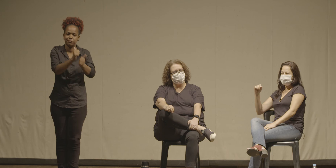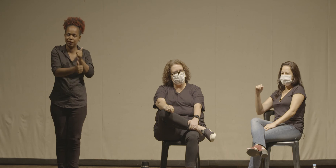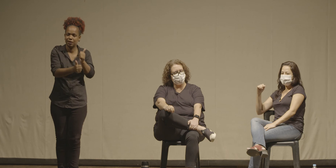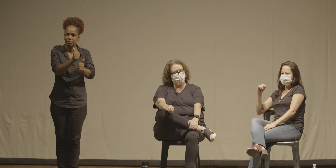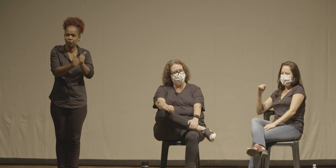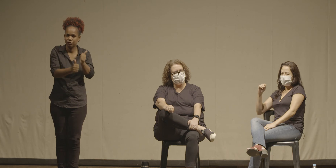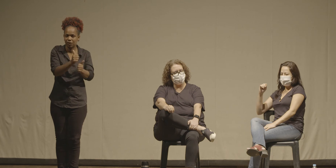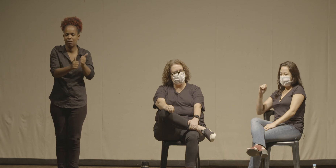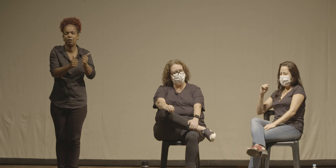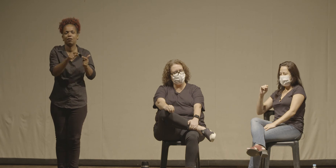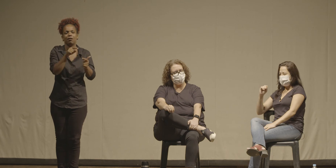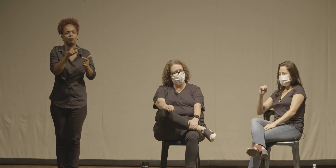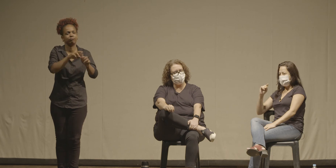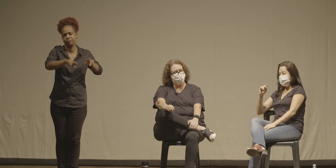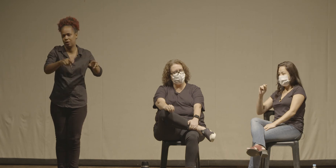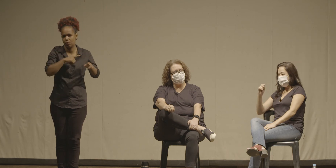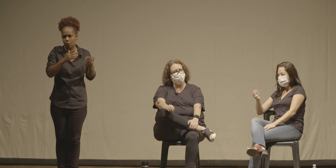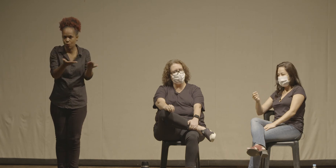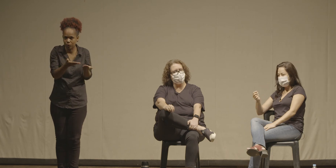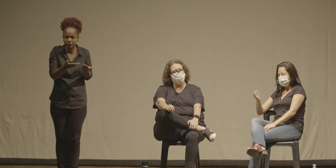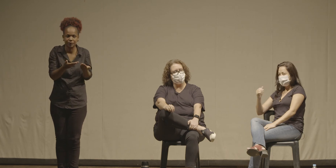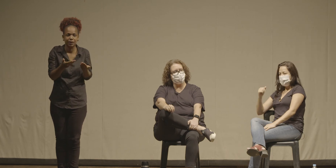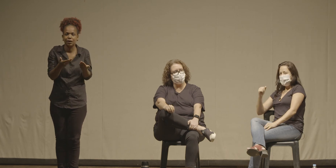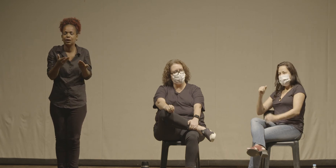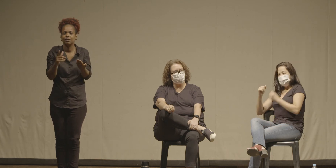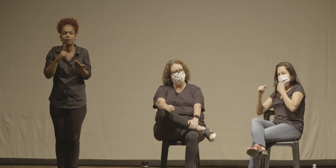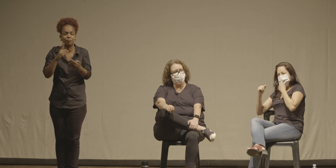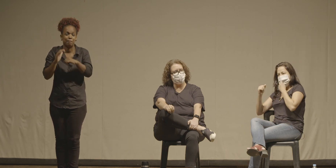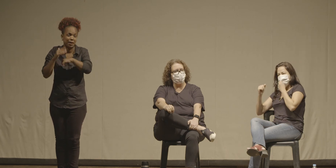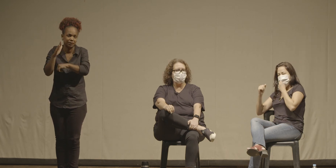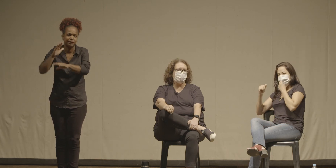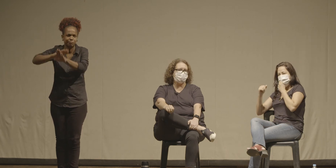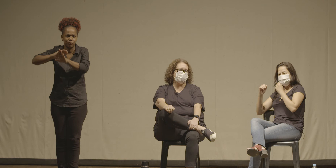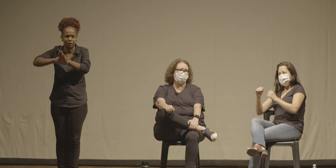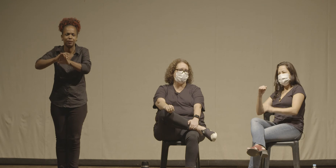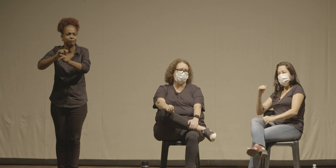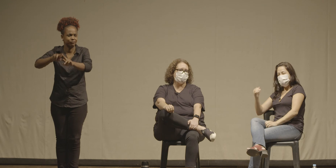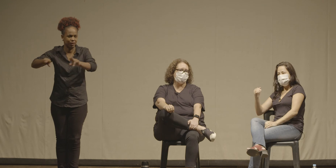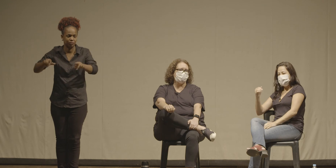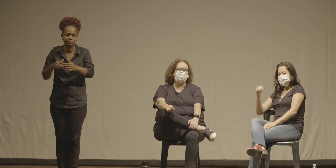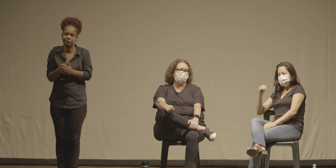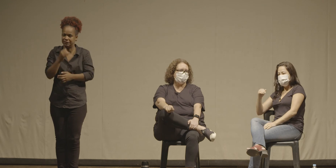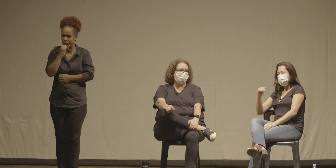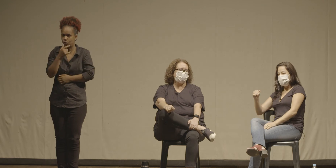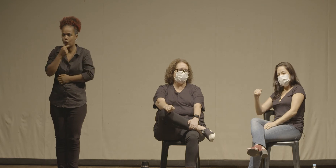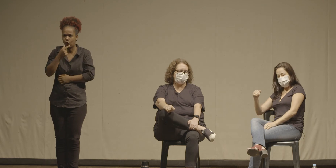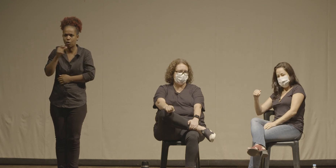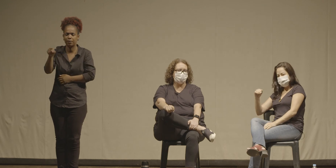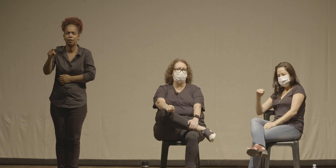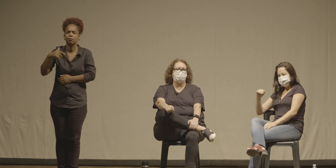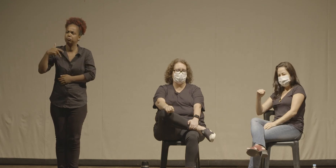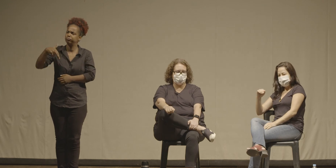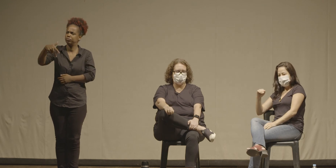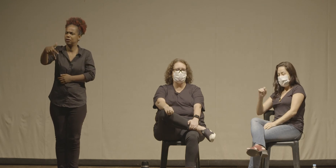hoje, ela vai além do que é visível. Porque, por exemplo, um atleta homem, ele pode correr na